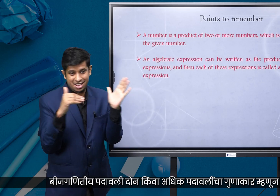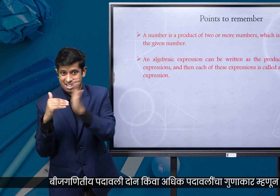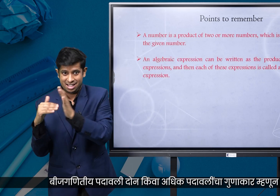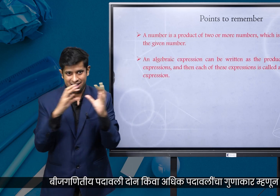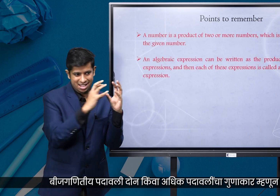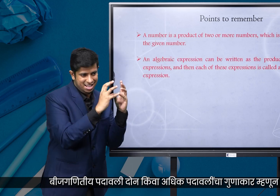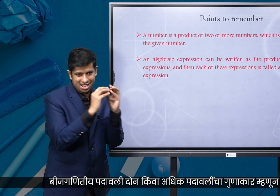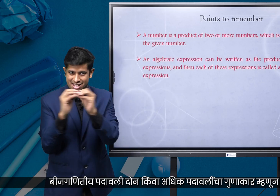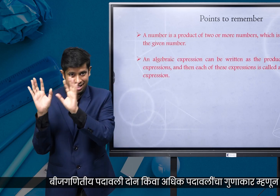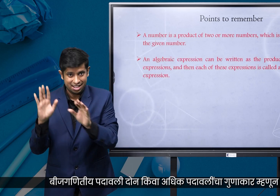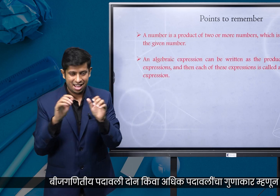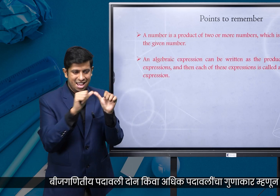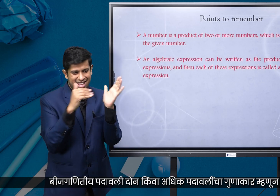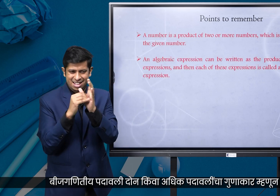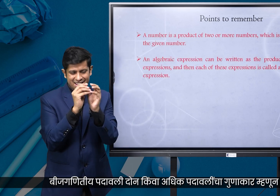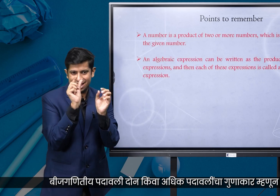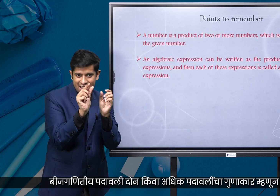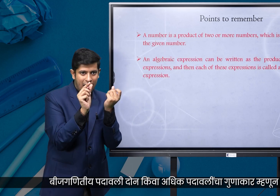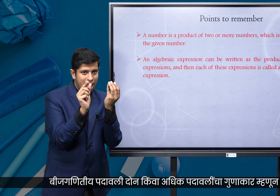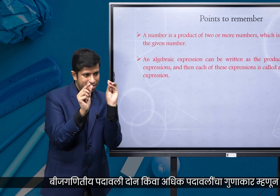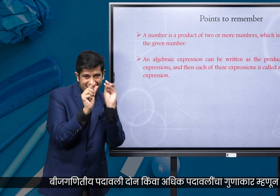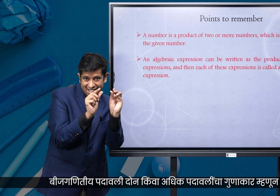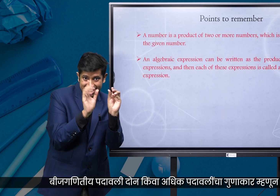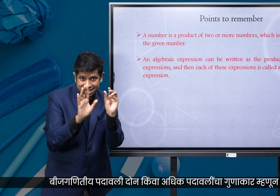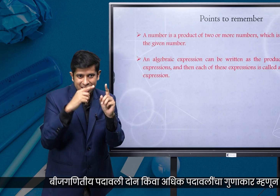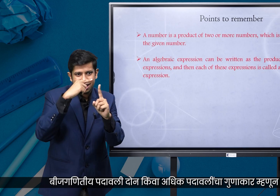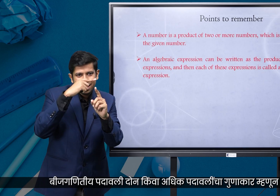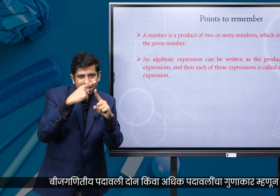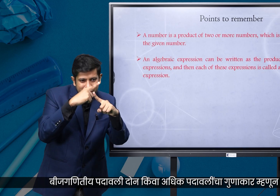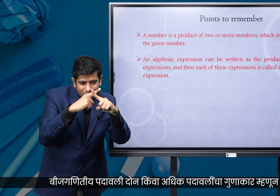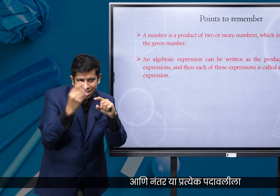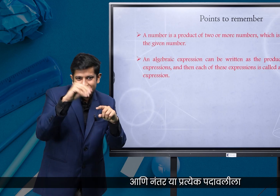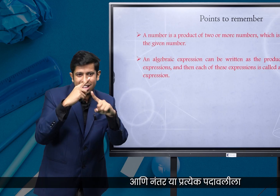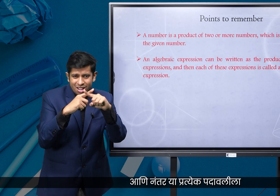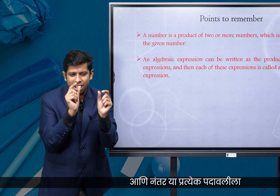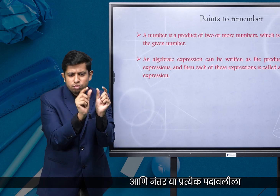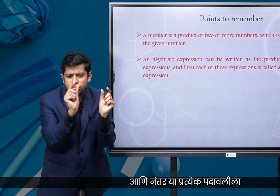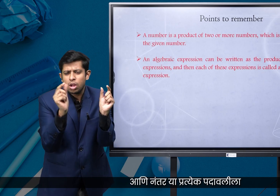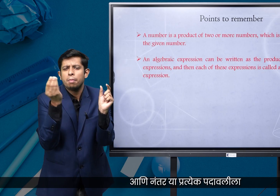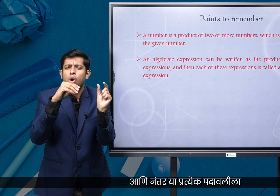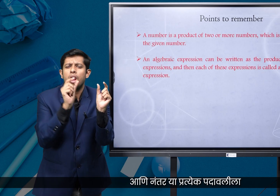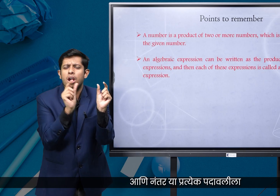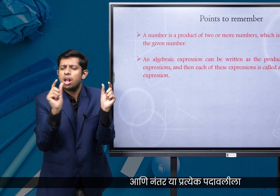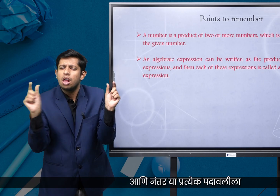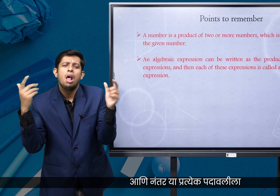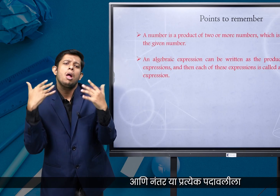बीजगणितीय पदावली 2 किंवा अधिक पदावलींचा गुणाकार म्हणून लिहिता येते आणि नंतर या प्रत्येक पदावलीला